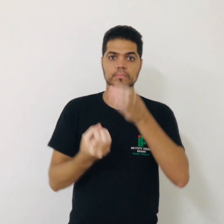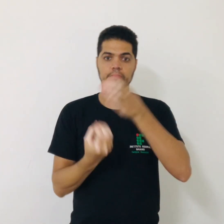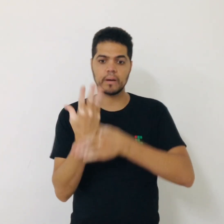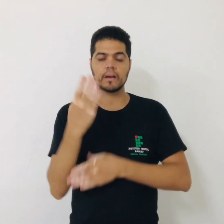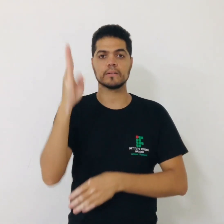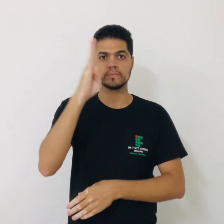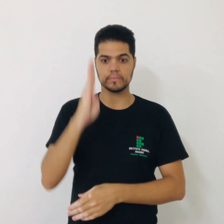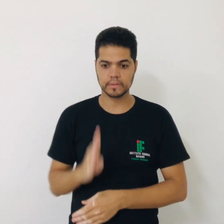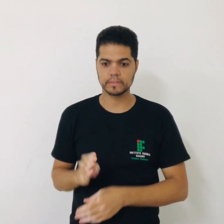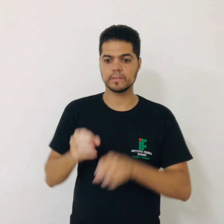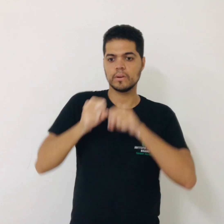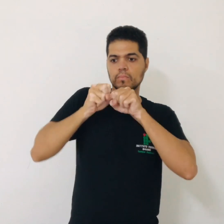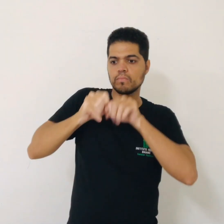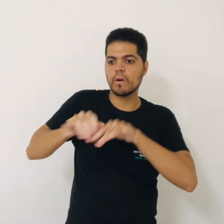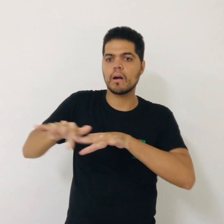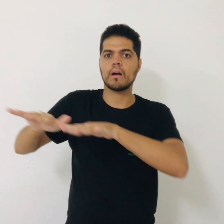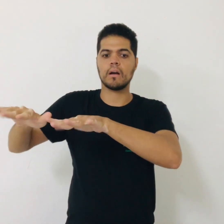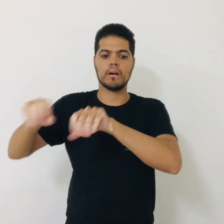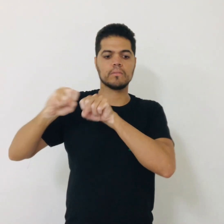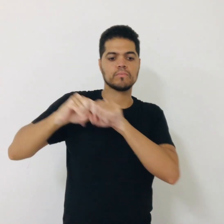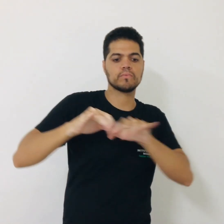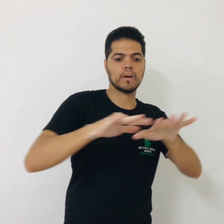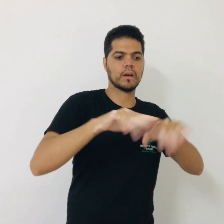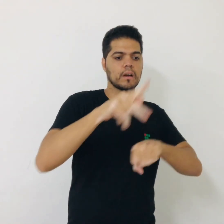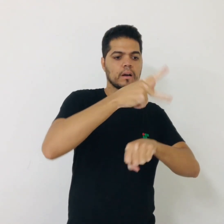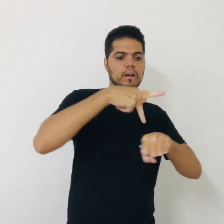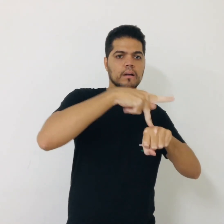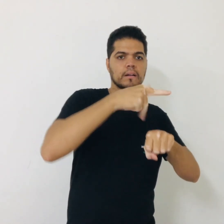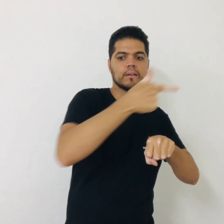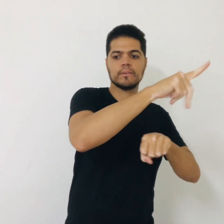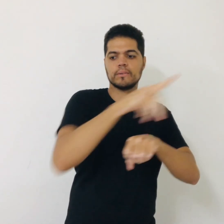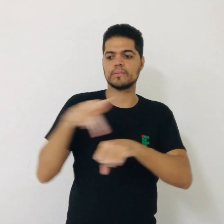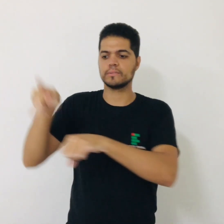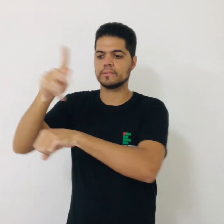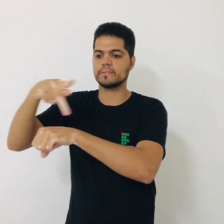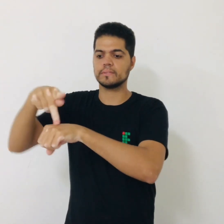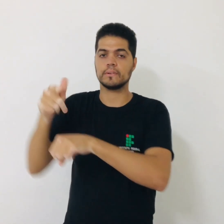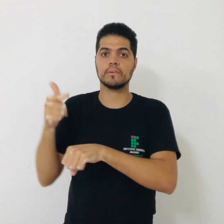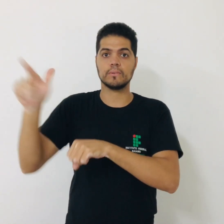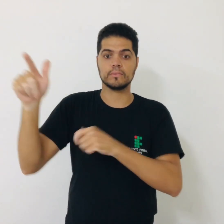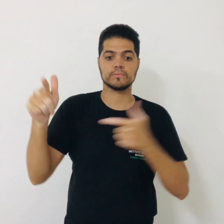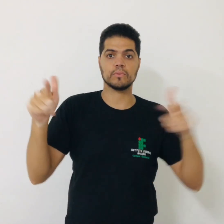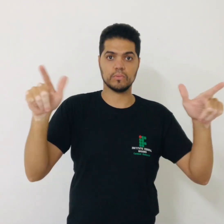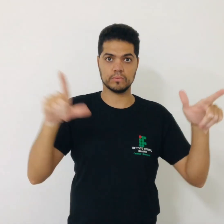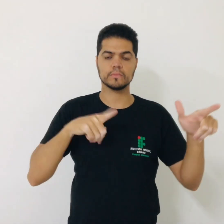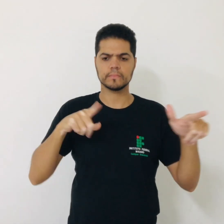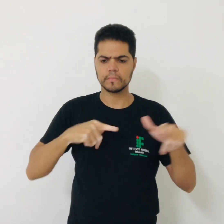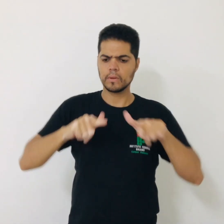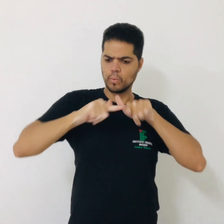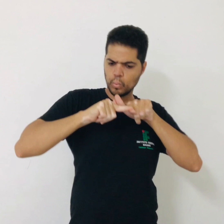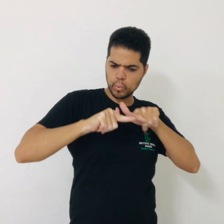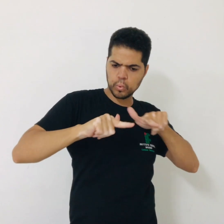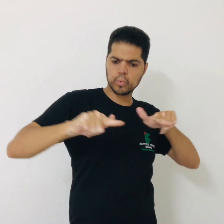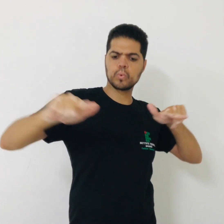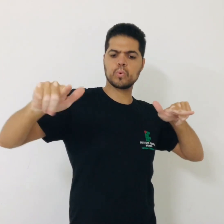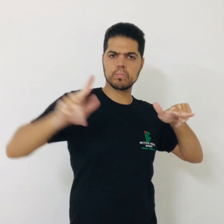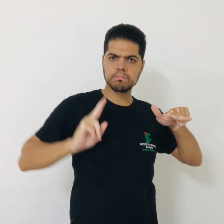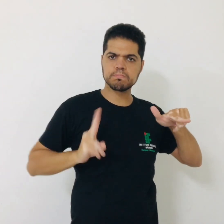é caracteristicamente de planície, muito utilizada para transportes. Há poucos investimentos